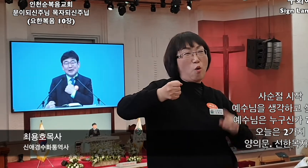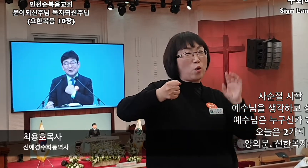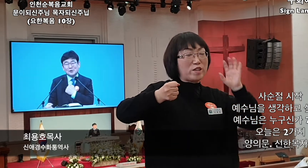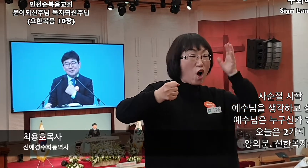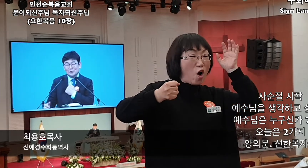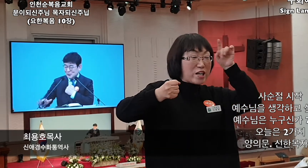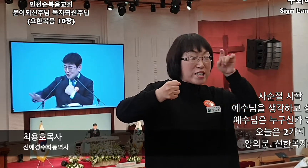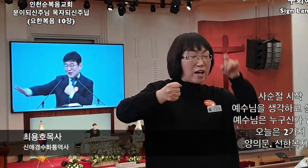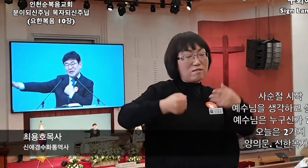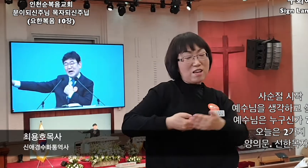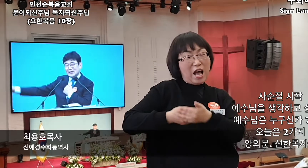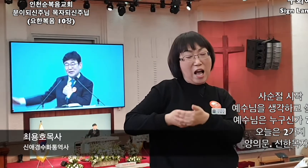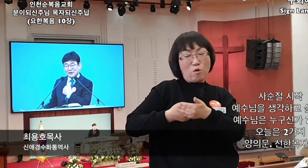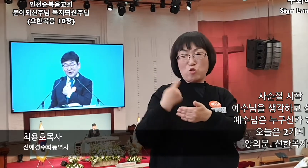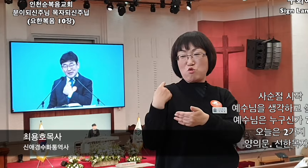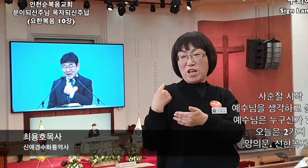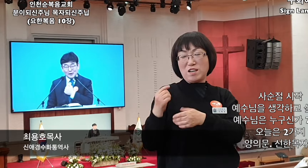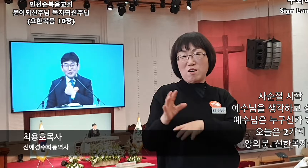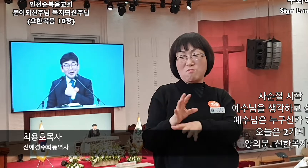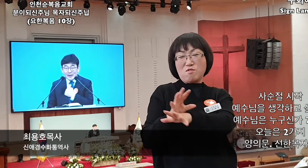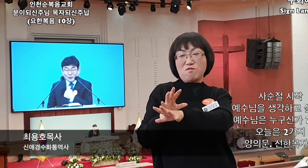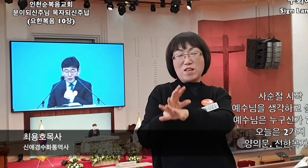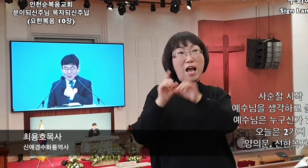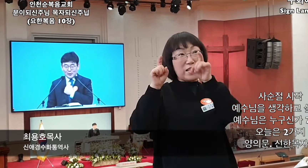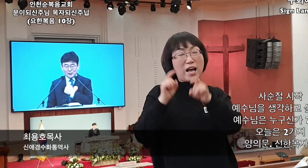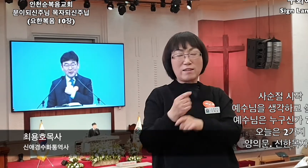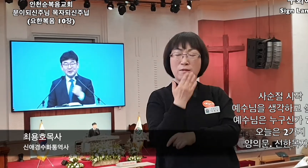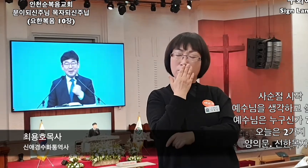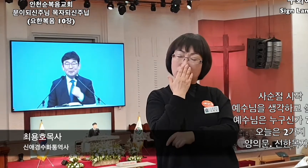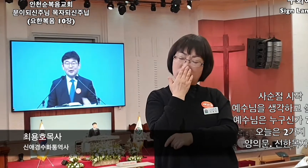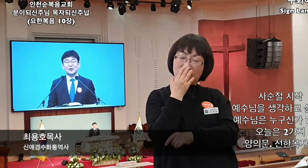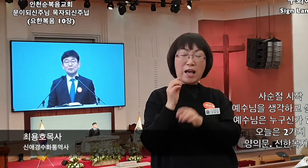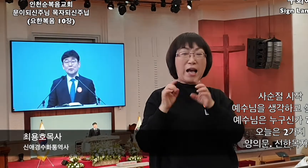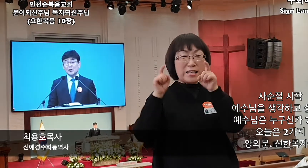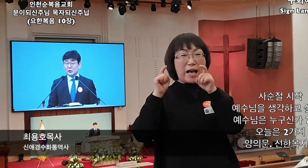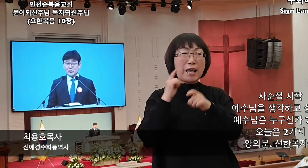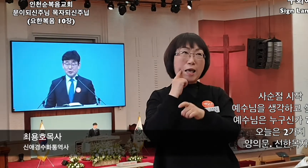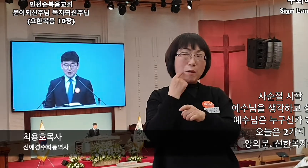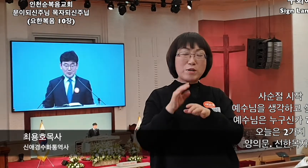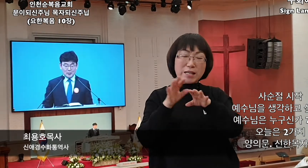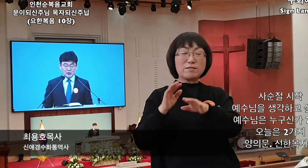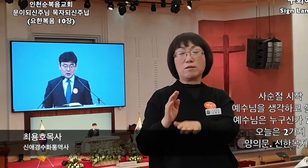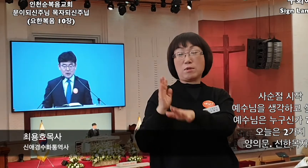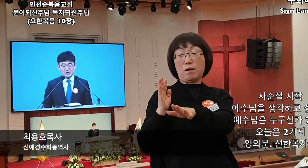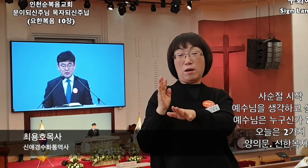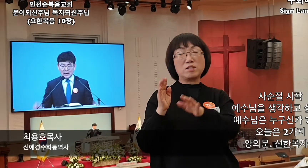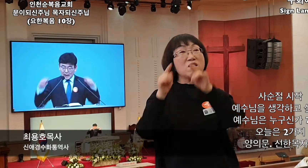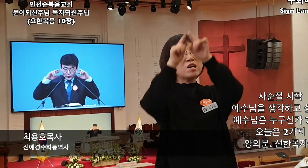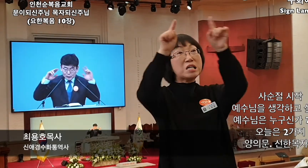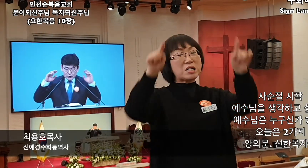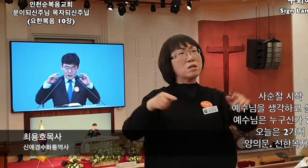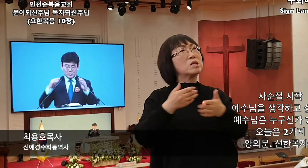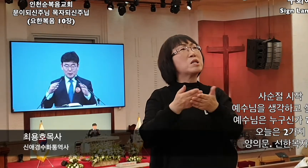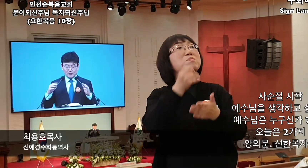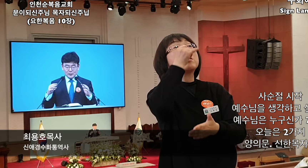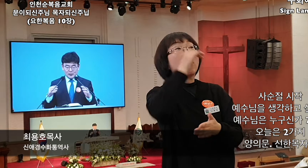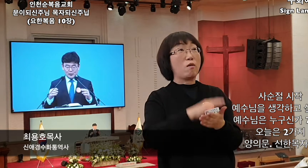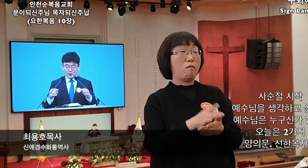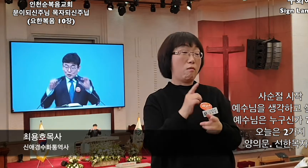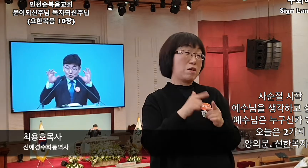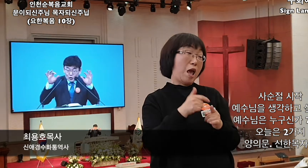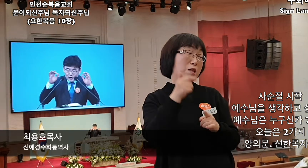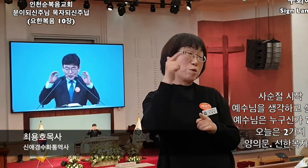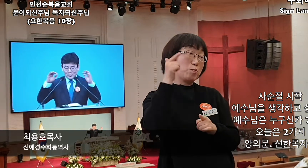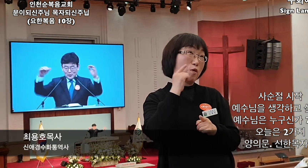이렇게 안으시고 뒤에는 양들이 있어요. 양들도 굉장히 순해 보이고요, 예뻐요. 그리고 예수님도 뭐 멋지시죠. 쌍꺼풀도 지시고